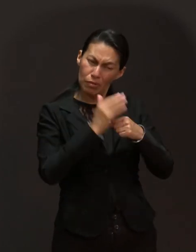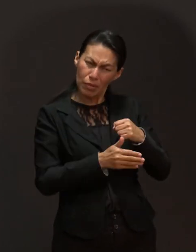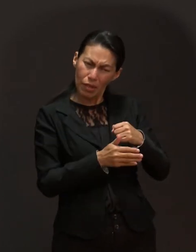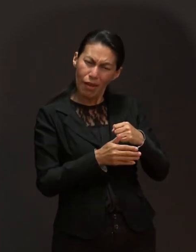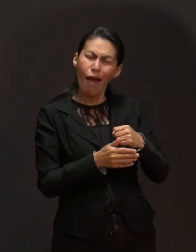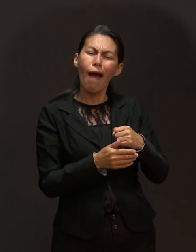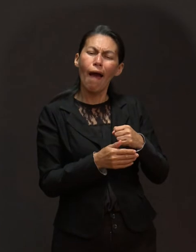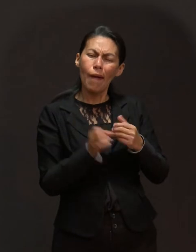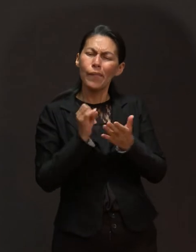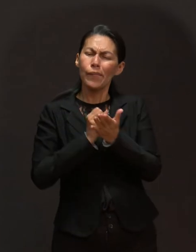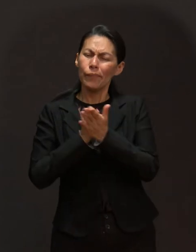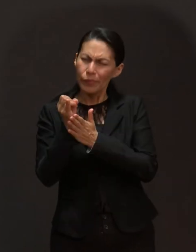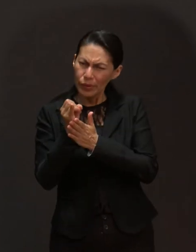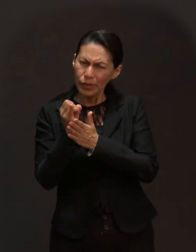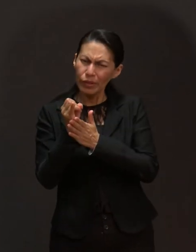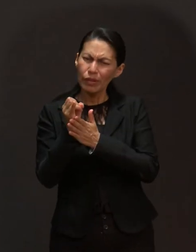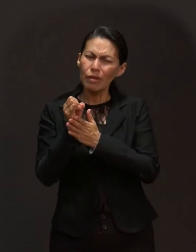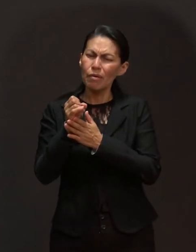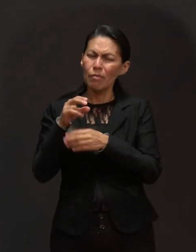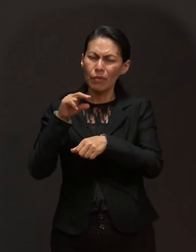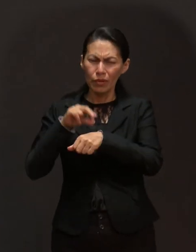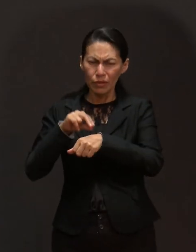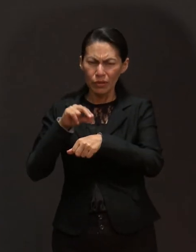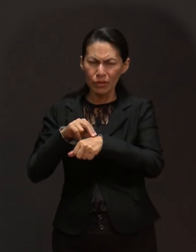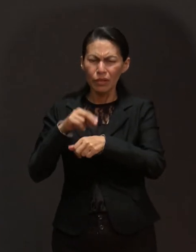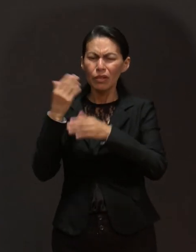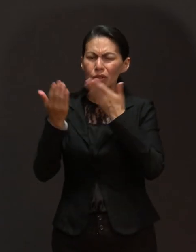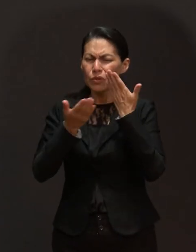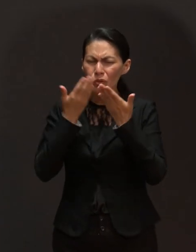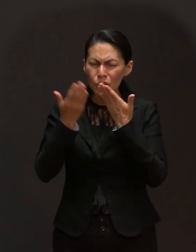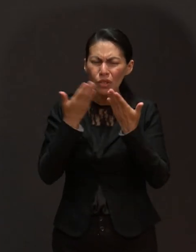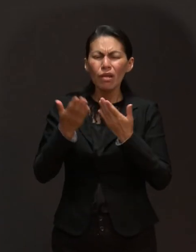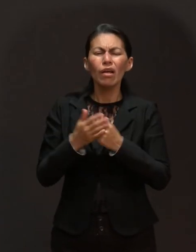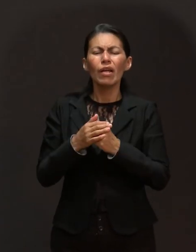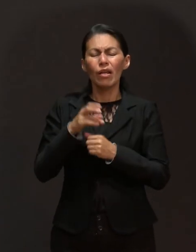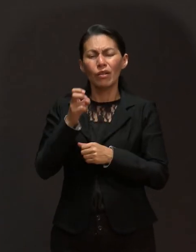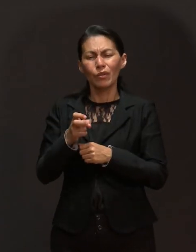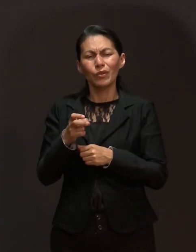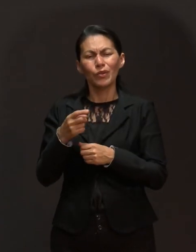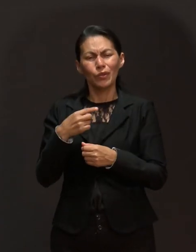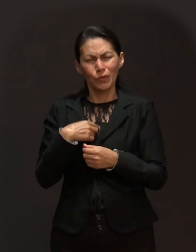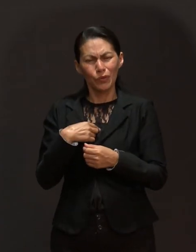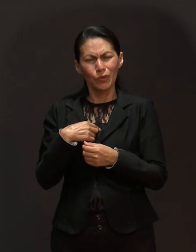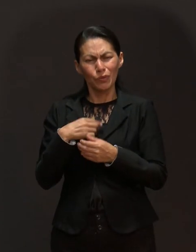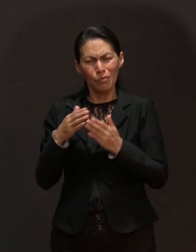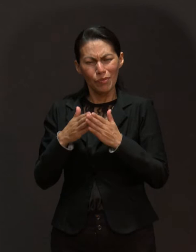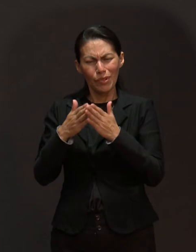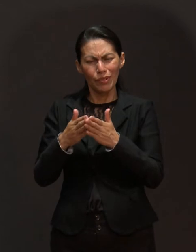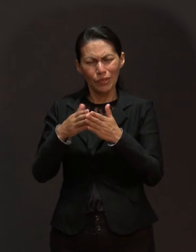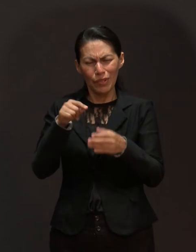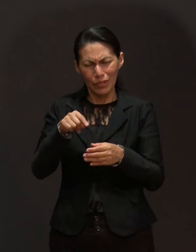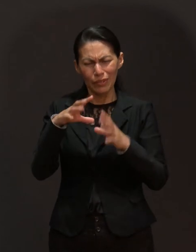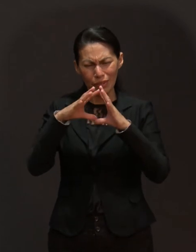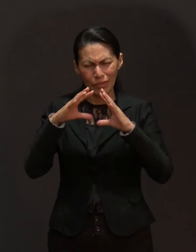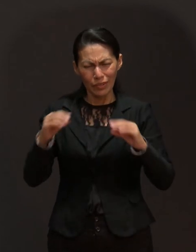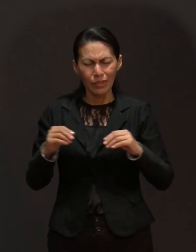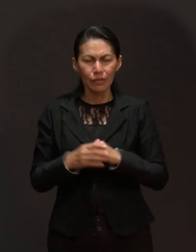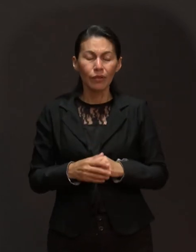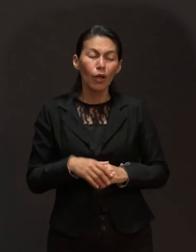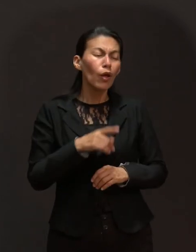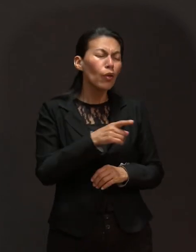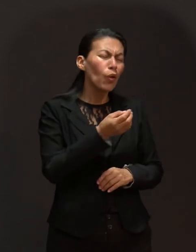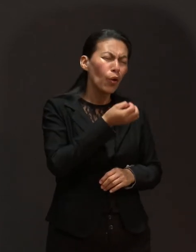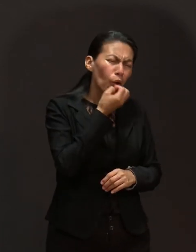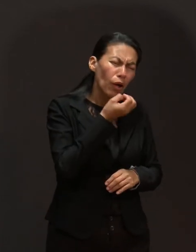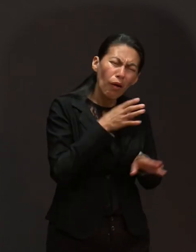medicina para ser parte de ese barco misionero y ayudar a las personas que necesitan. ¿Y cómo era tu oración? Entonces,